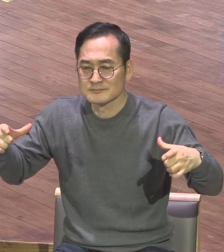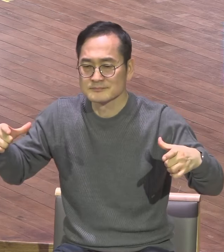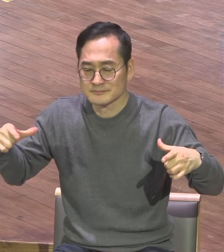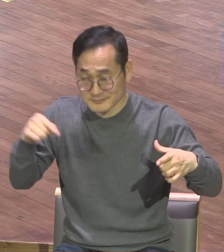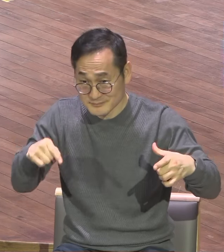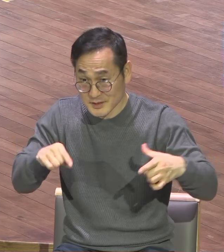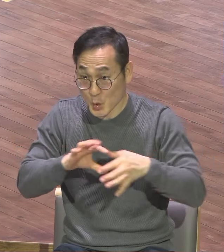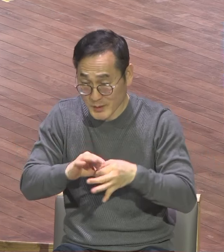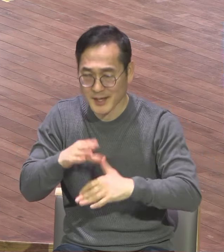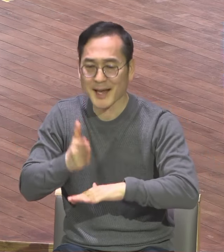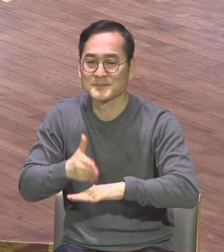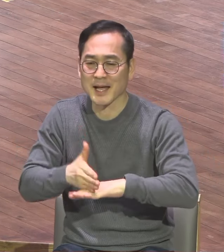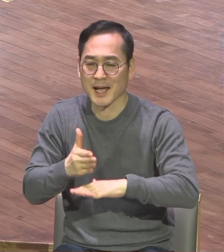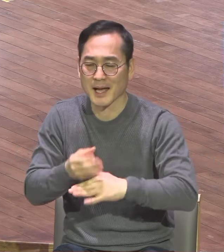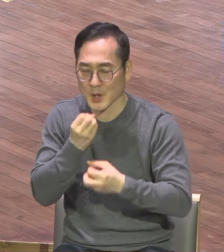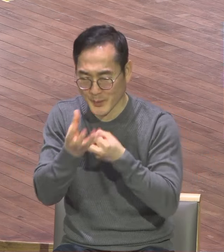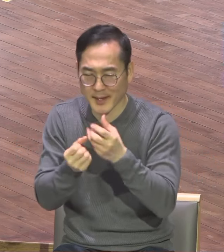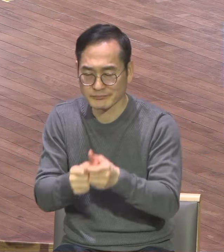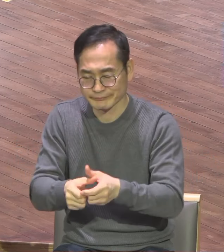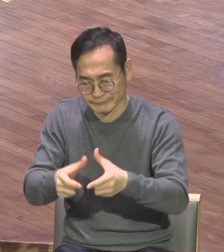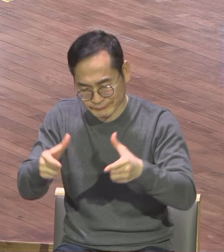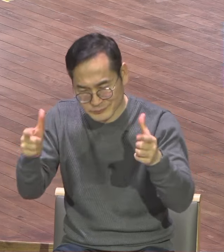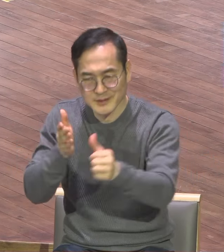이사되는 한 해 되기를 제물로 축복합니다.